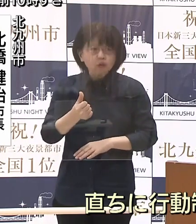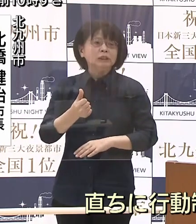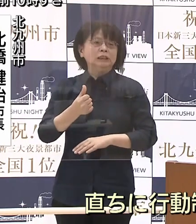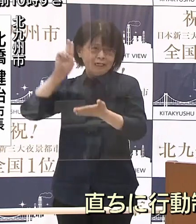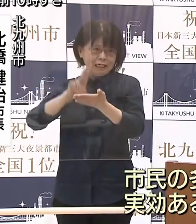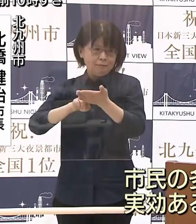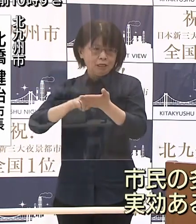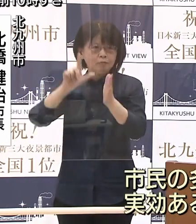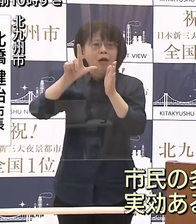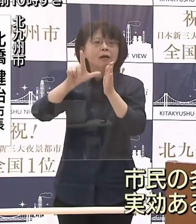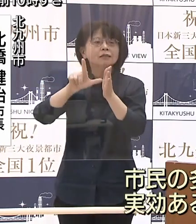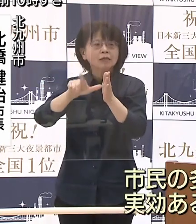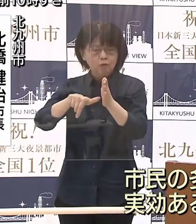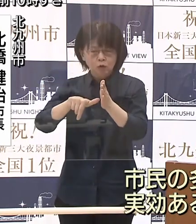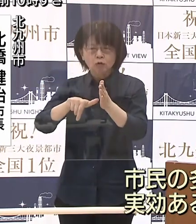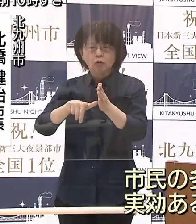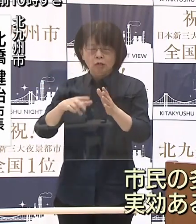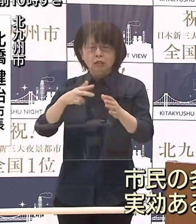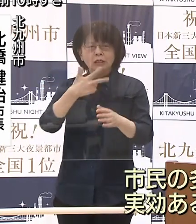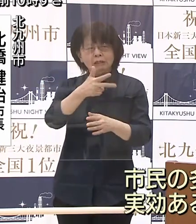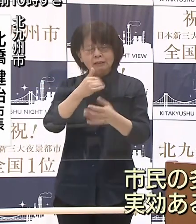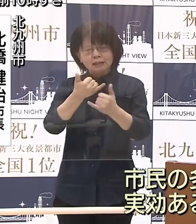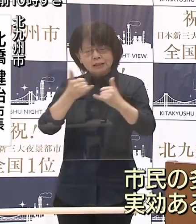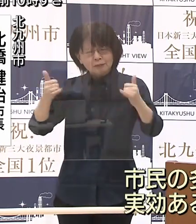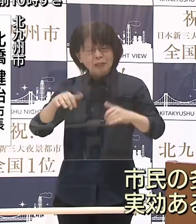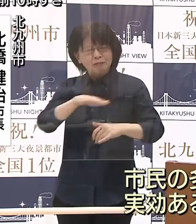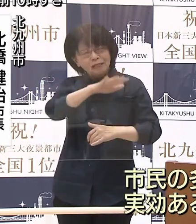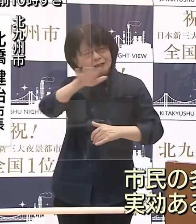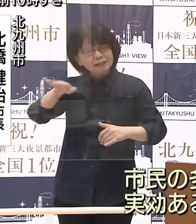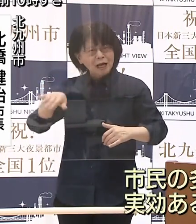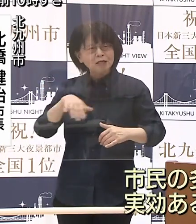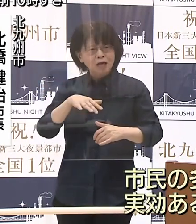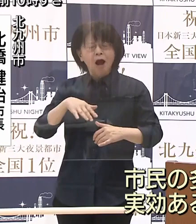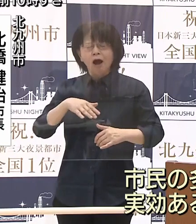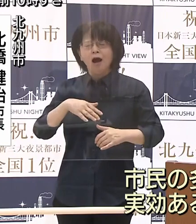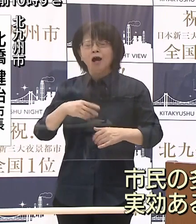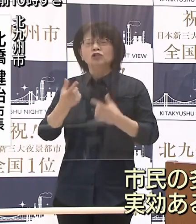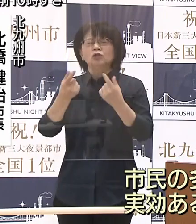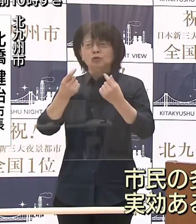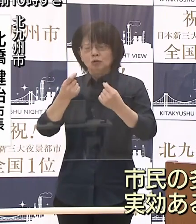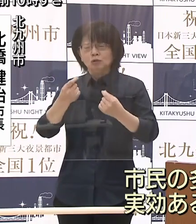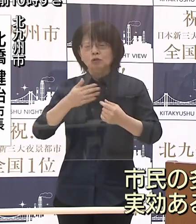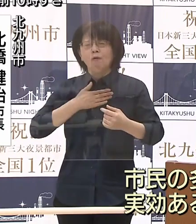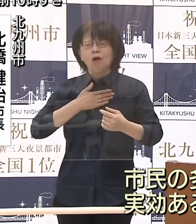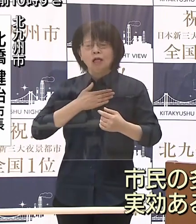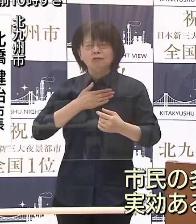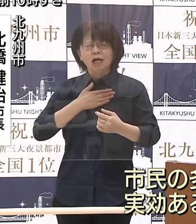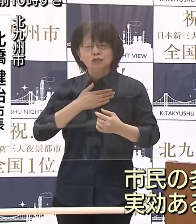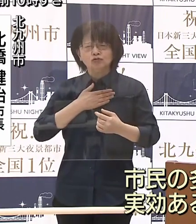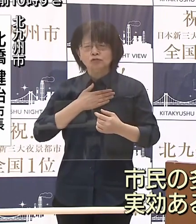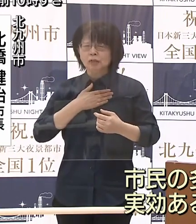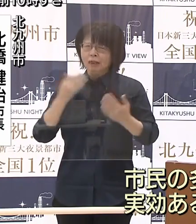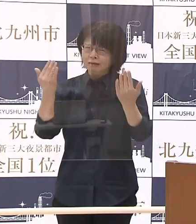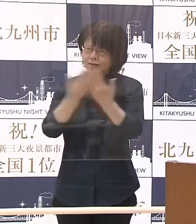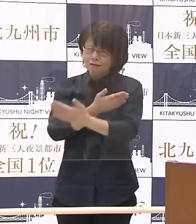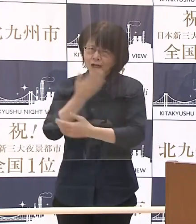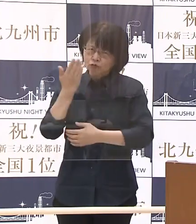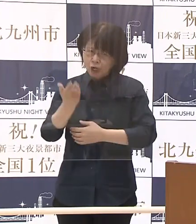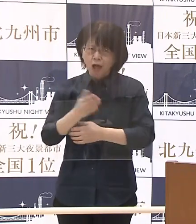いうことはやはり市民の多くの共感を得てですね実効あることにつながるかという点があり